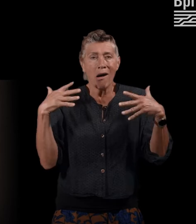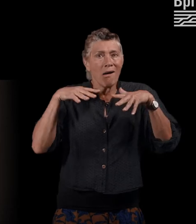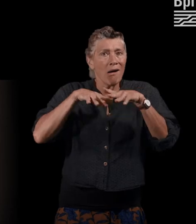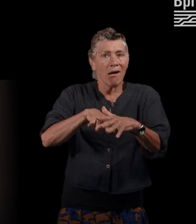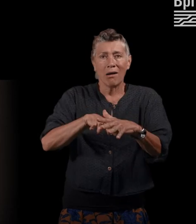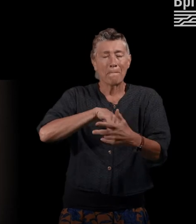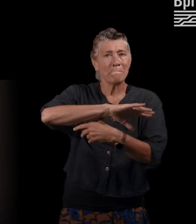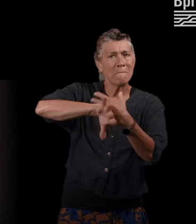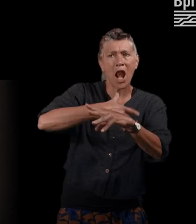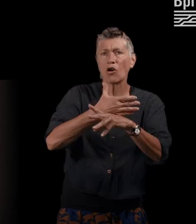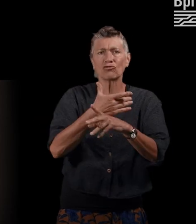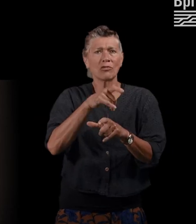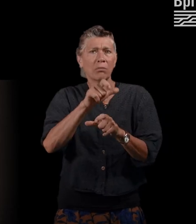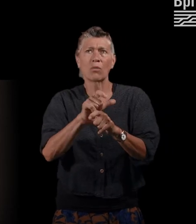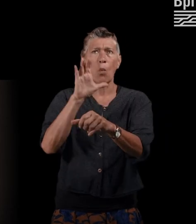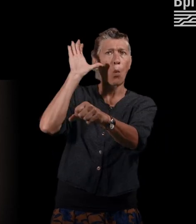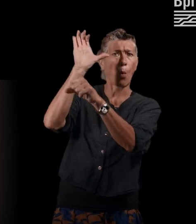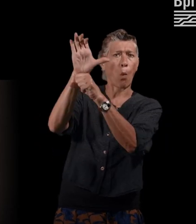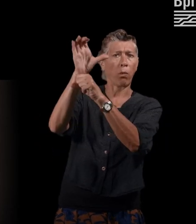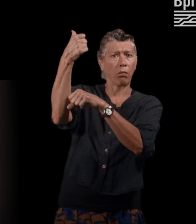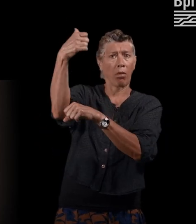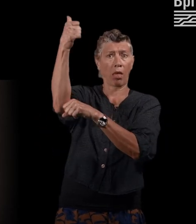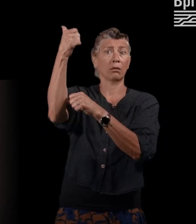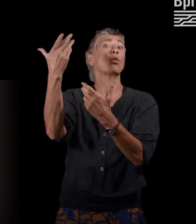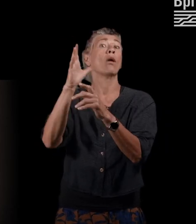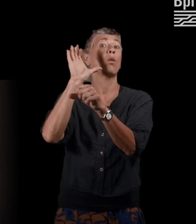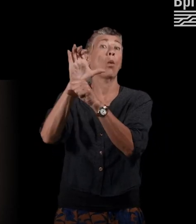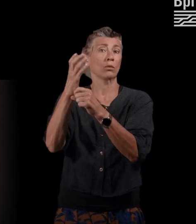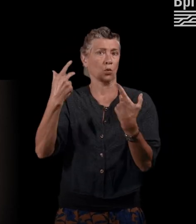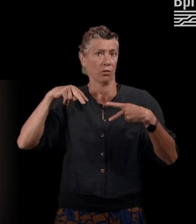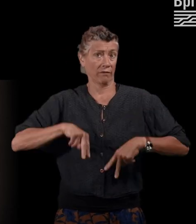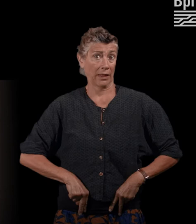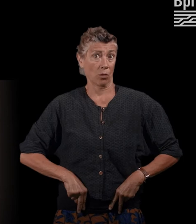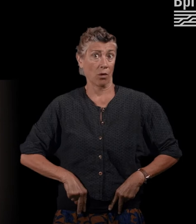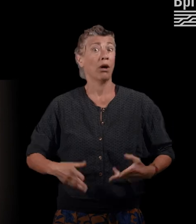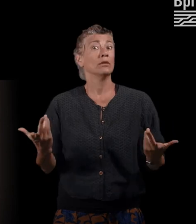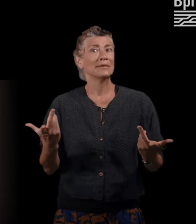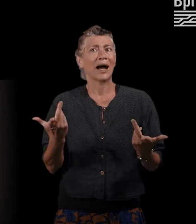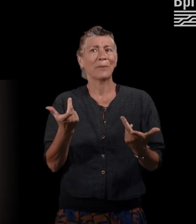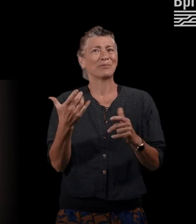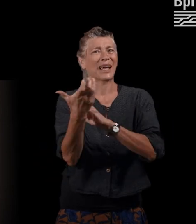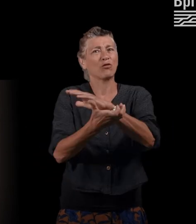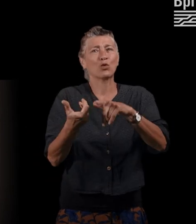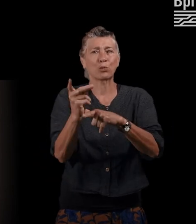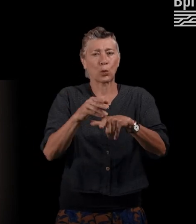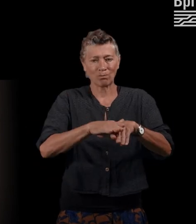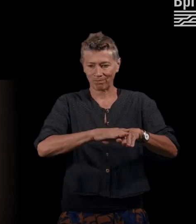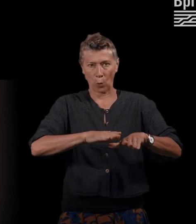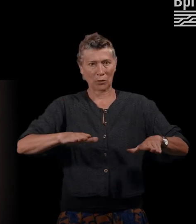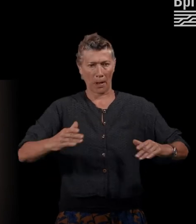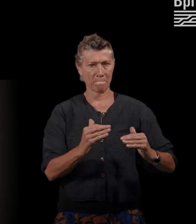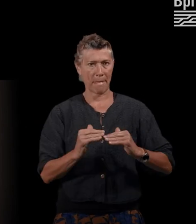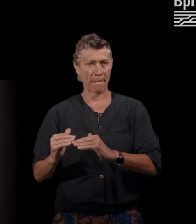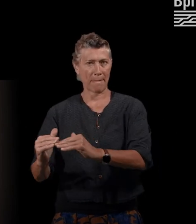tous les gens étaient contre le gouvernement. Et ça a beaucoup changé. C'est quelque chose d'horizontal, dites-vous, dans cette révolution